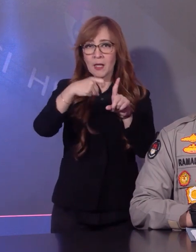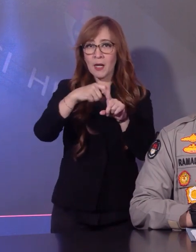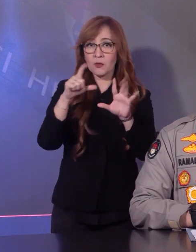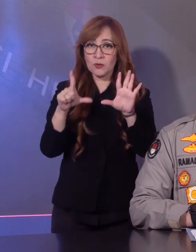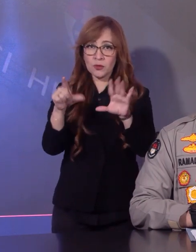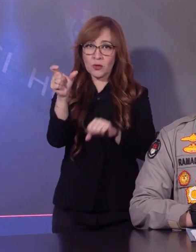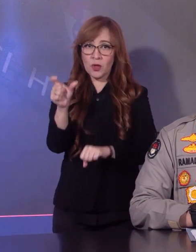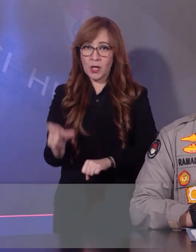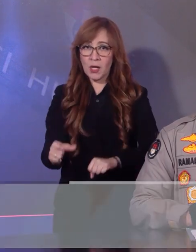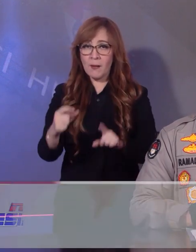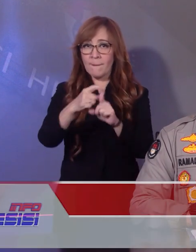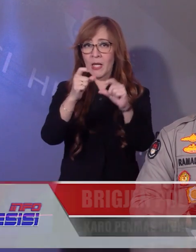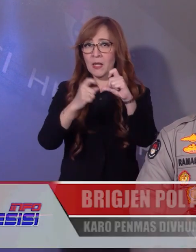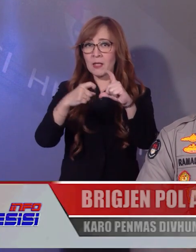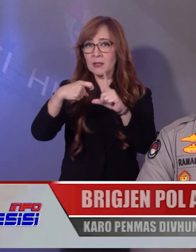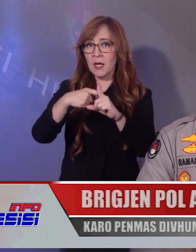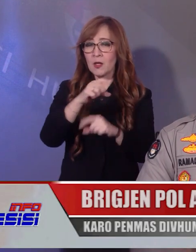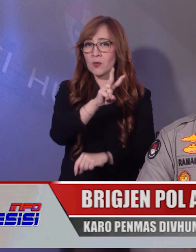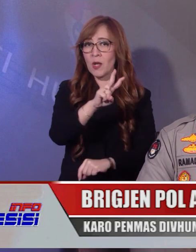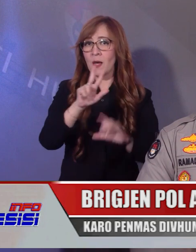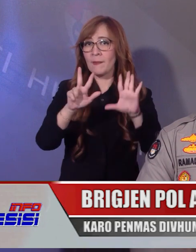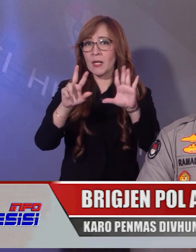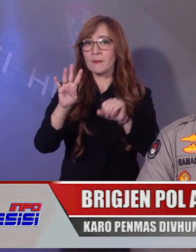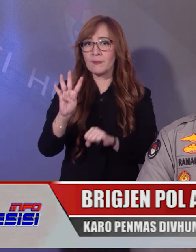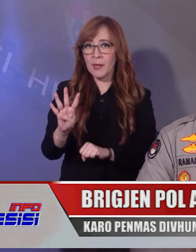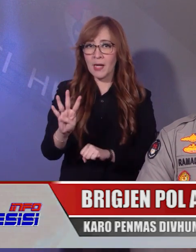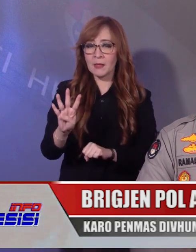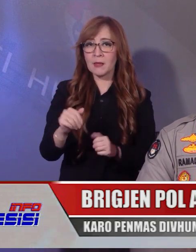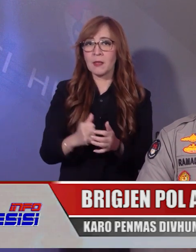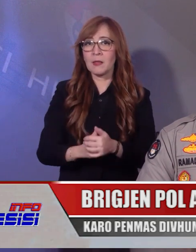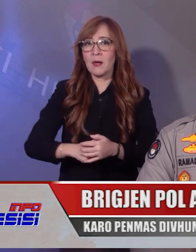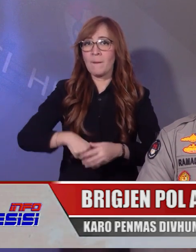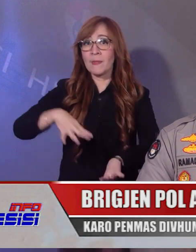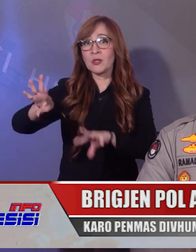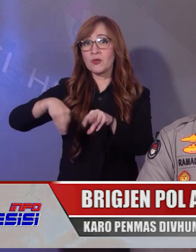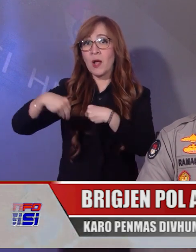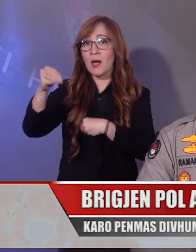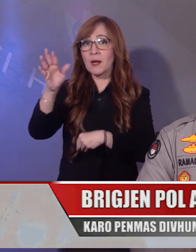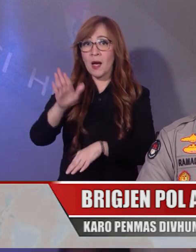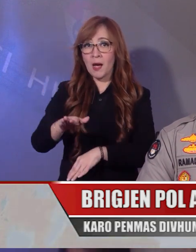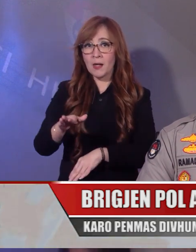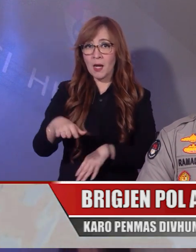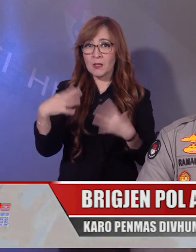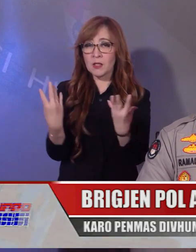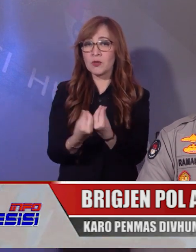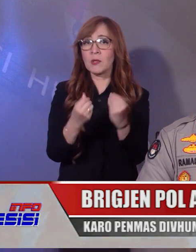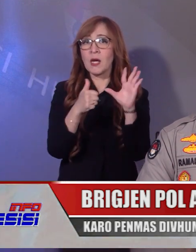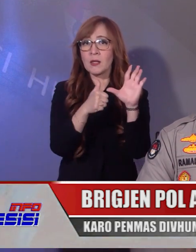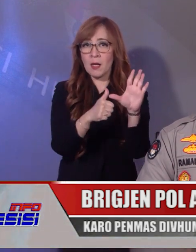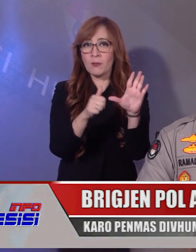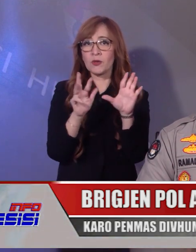7 PSK sebanyak 284 eksploitasi anak sebanyak